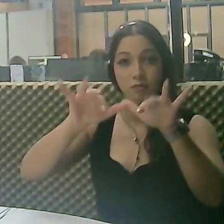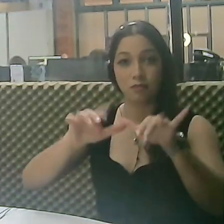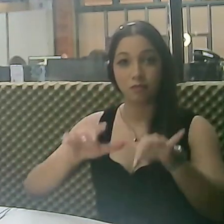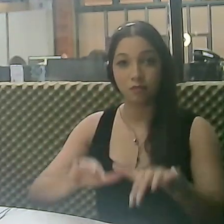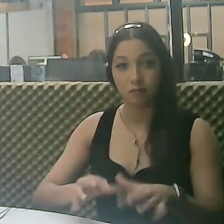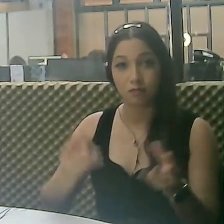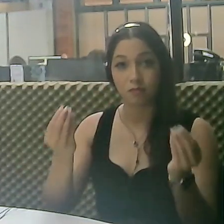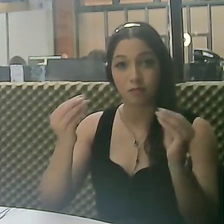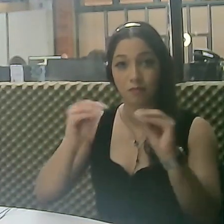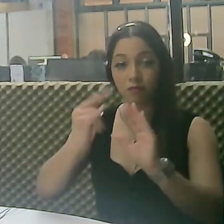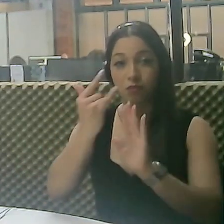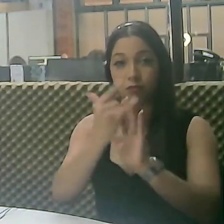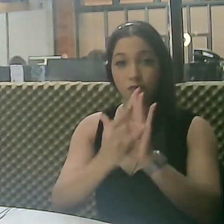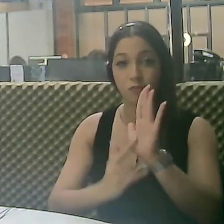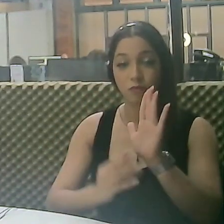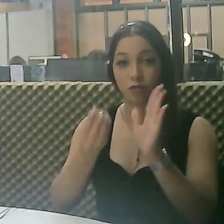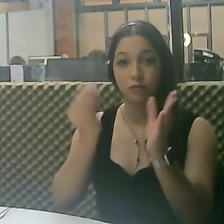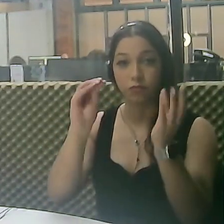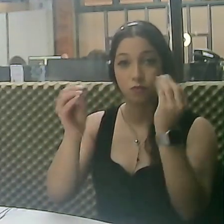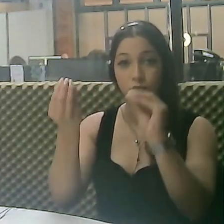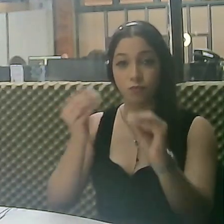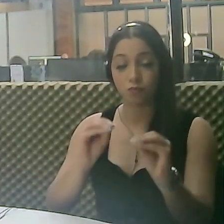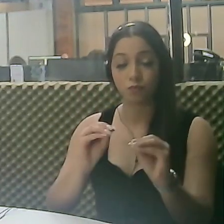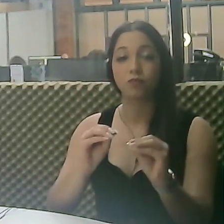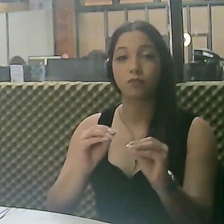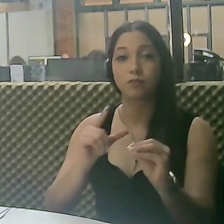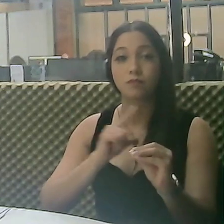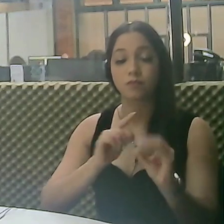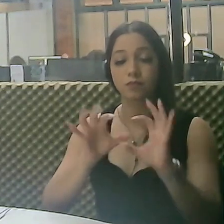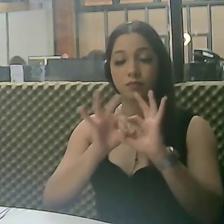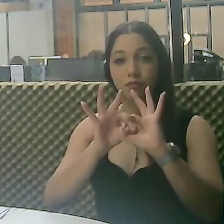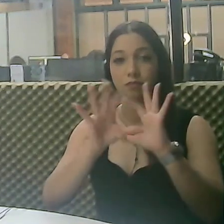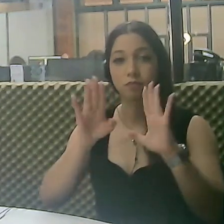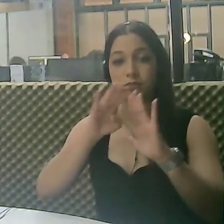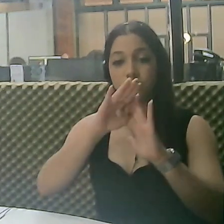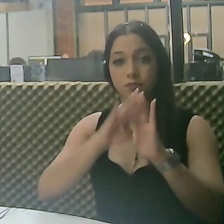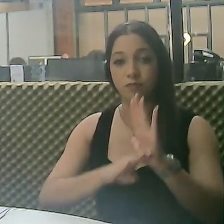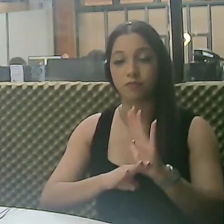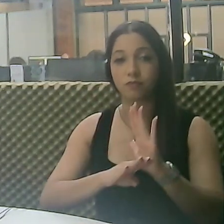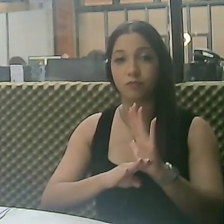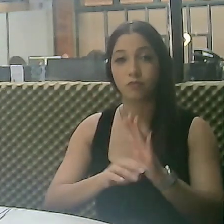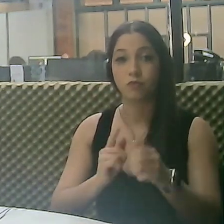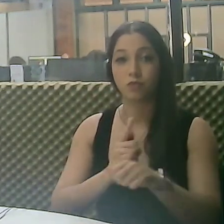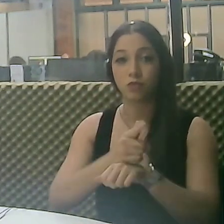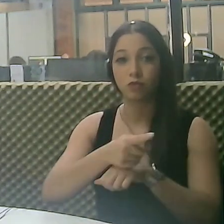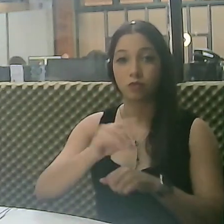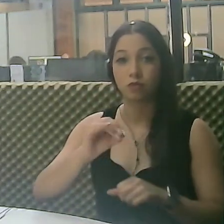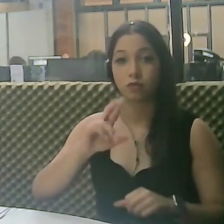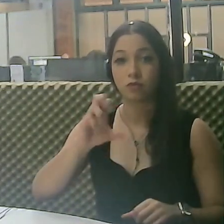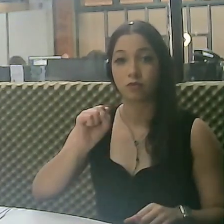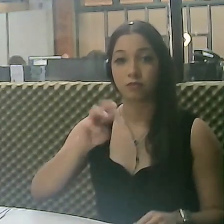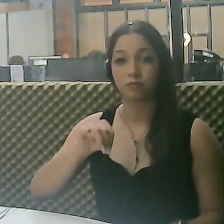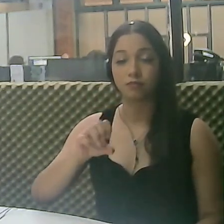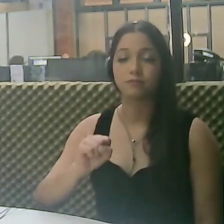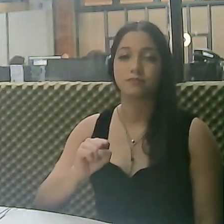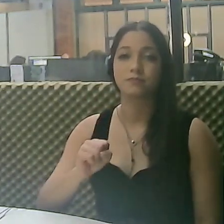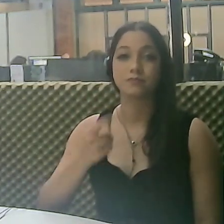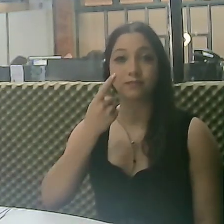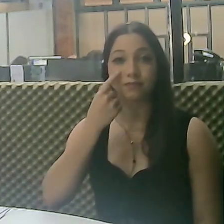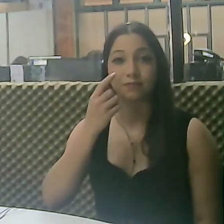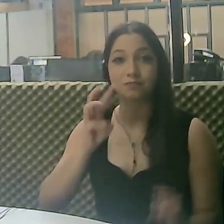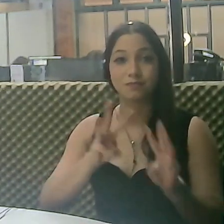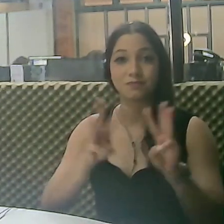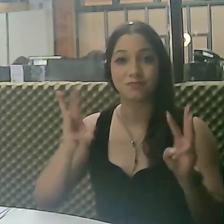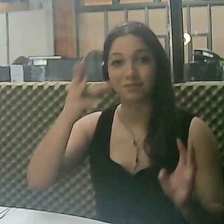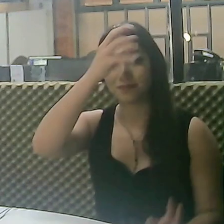e inserir a documentação exigida. Os documentos estão disponíveis na plataforma Google Forms. Confira o portal